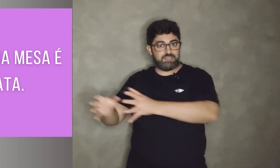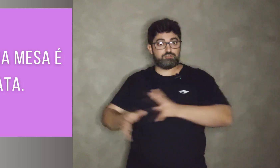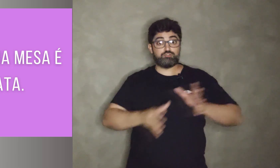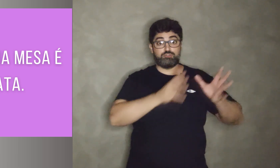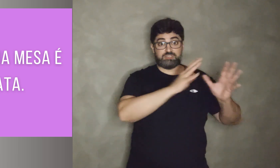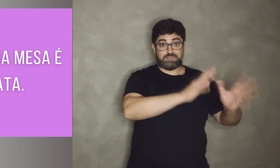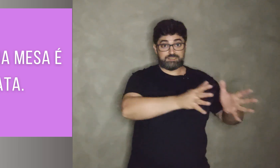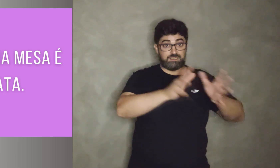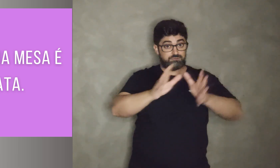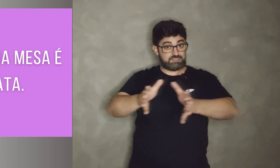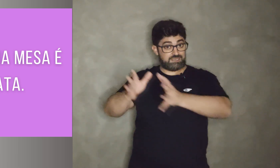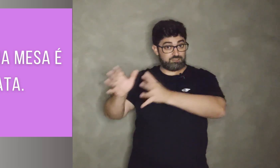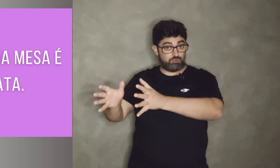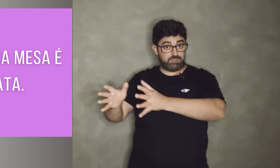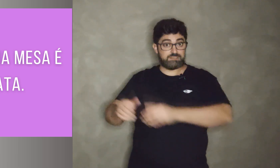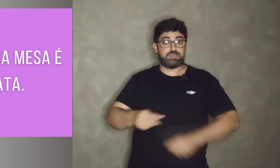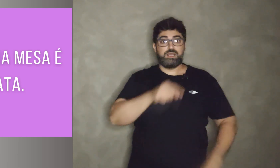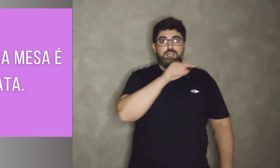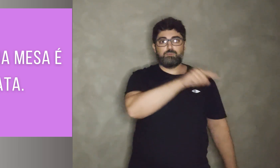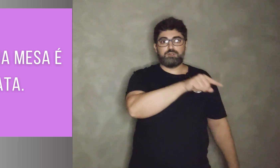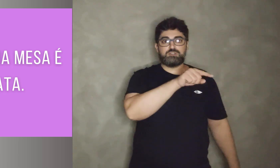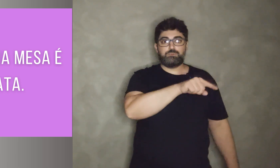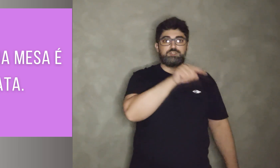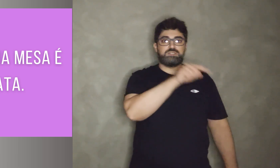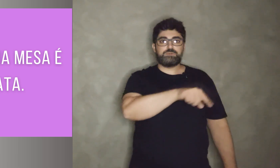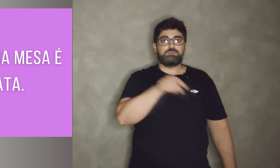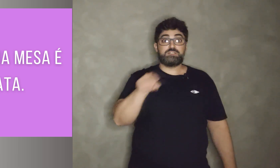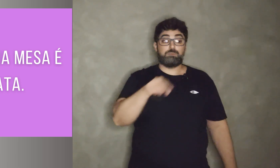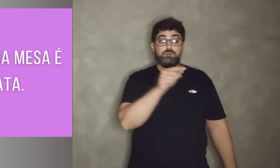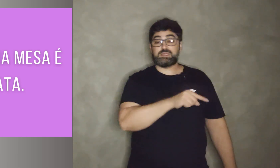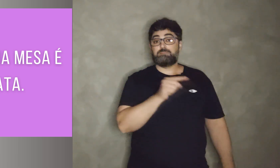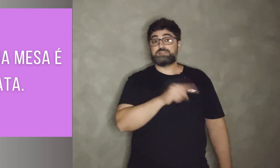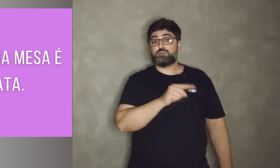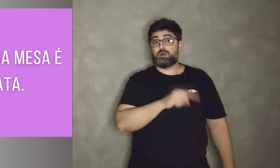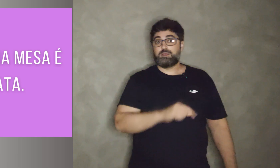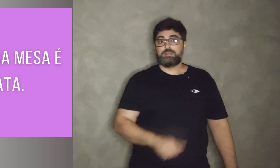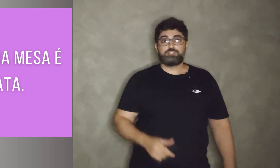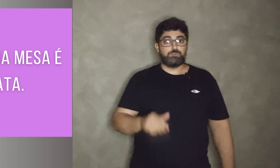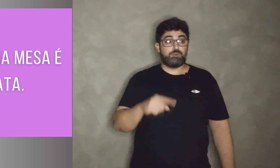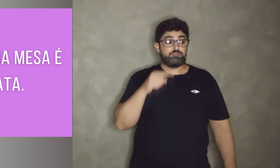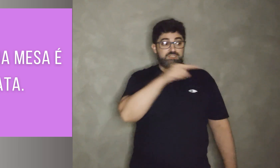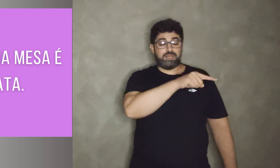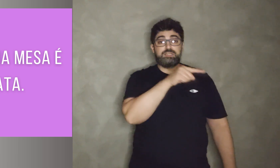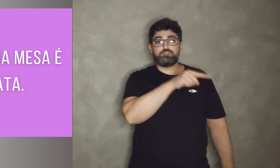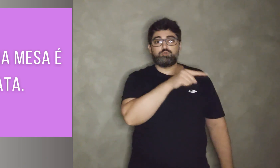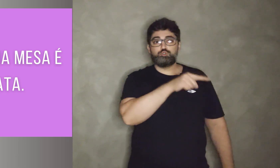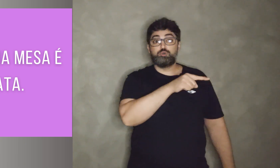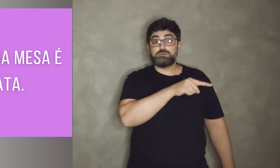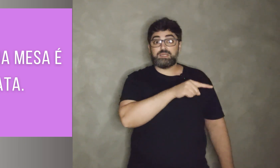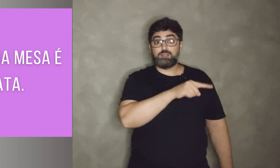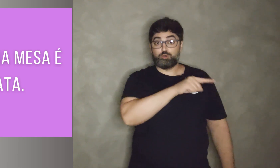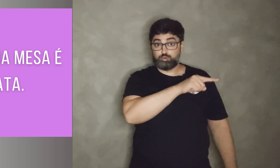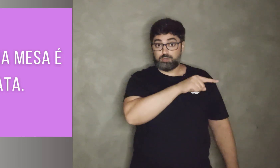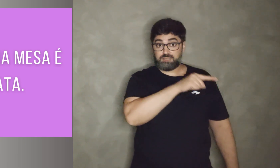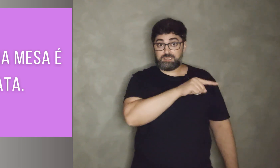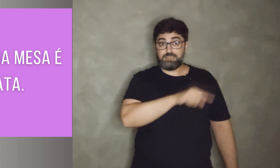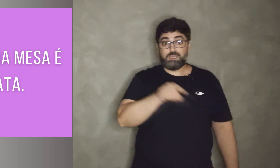frente, eu estou sinalizando as 3 coisas, eu posso depois simplesmente apontar, mas ó, tipo, eu sinalizo que o João está aqui, ó, o João está aqui,